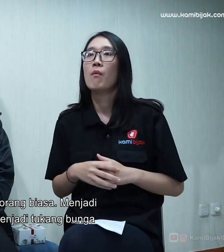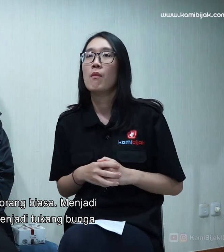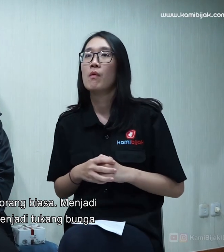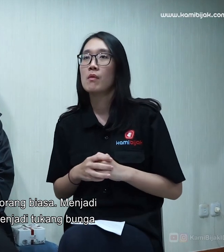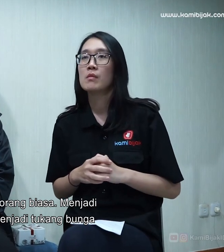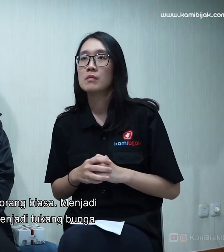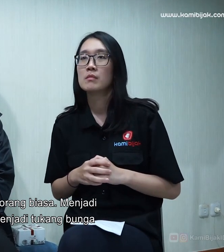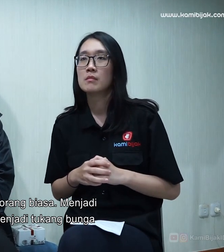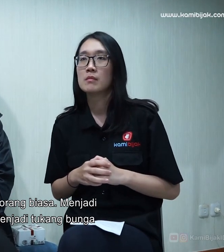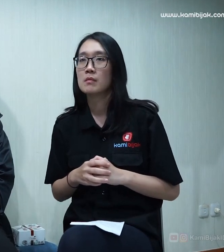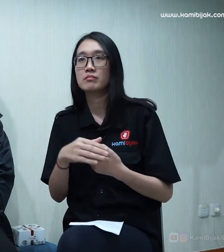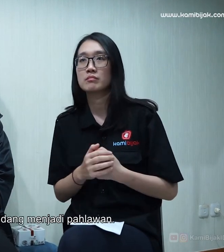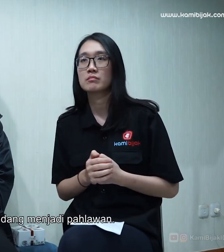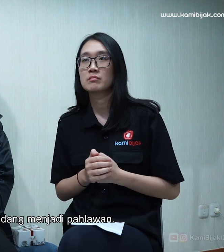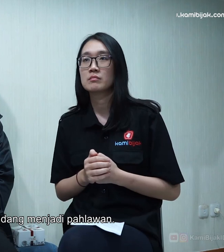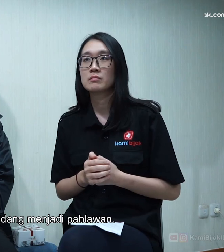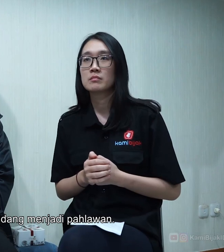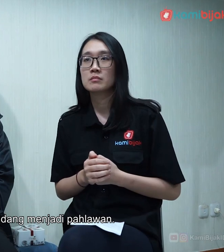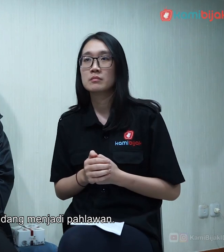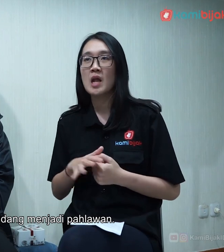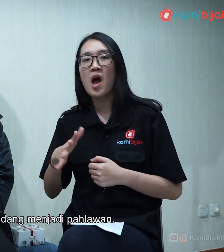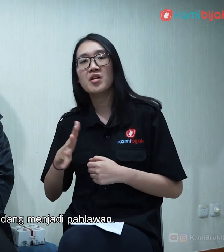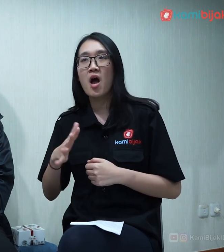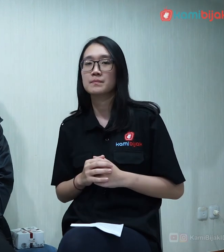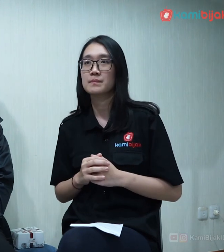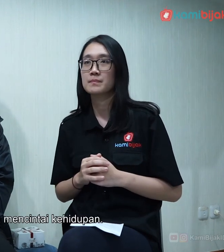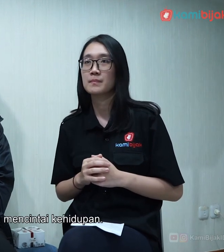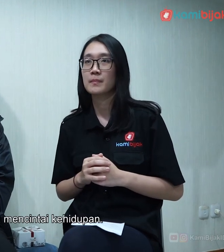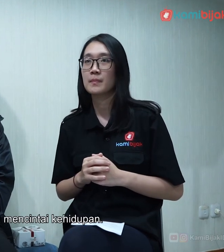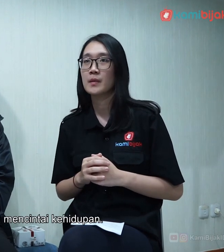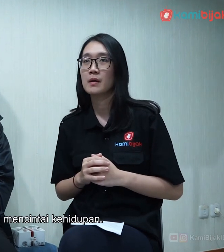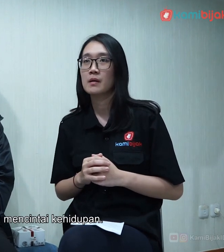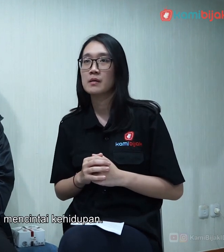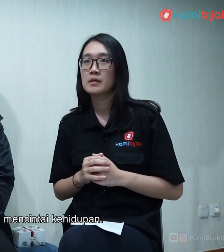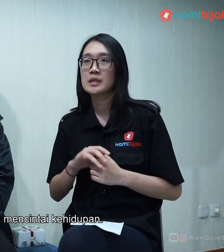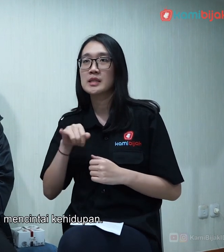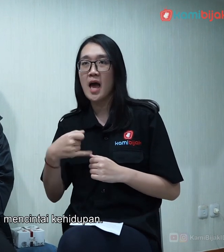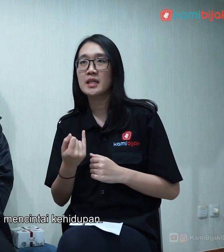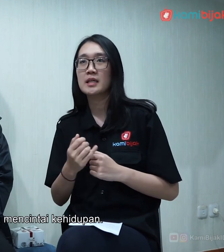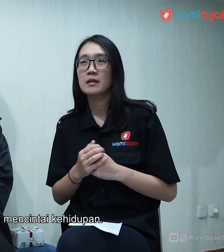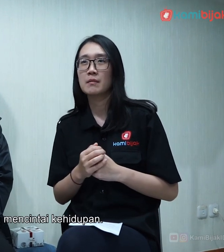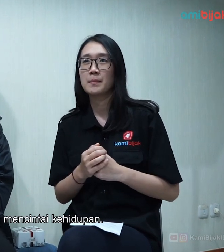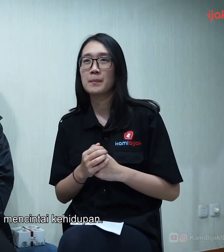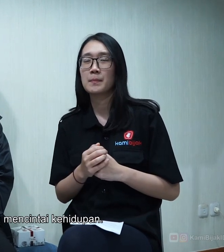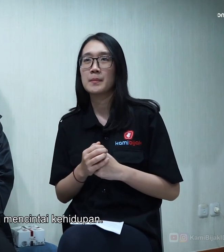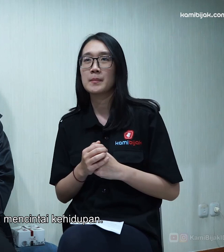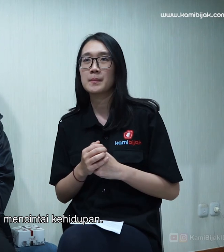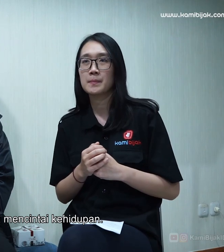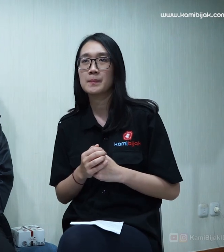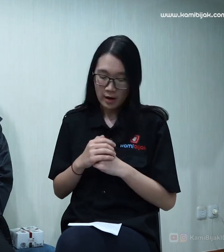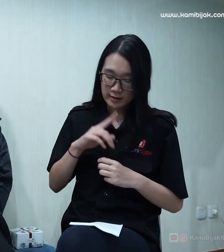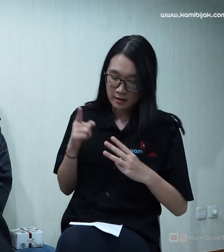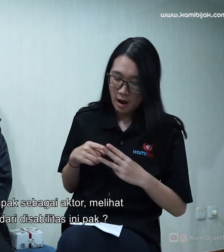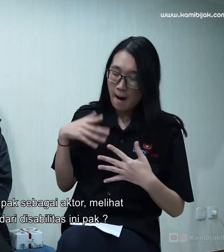menjadi tukang bunga, kadang-kadang menjadi pahlawan. Ya, jadi saya mencintai